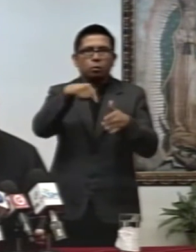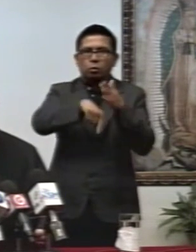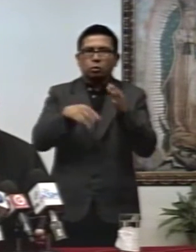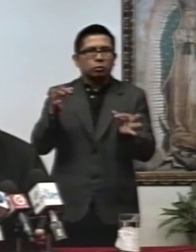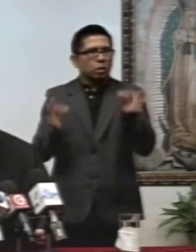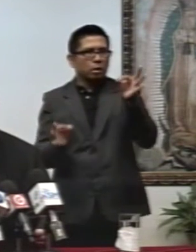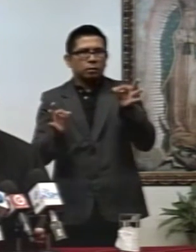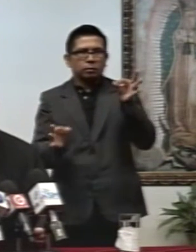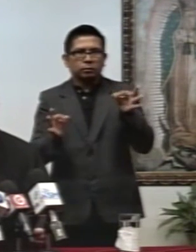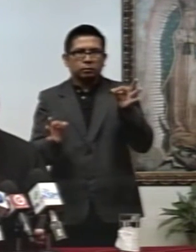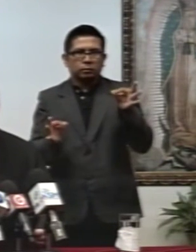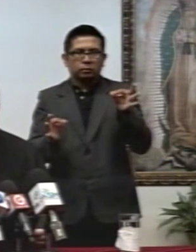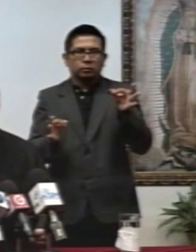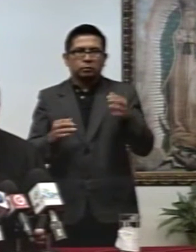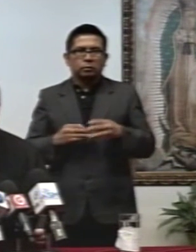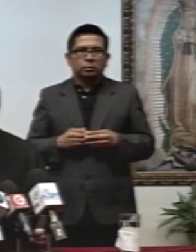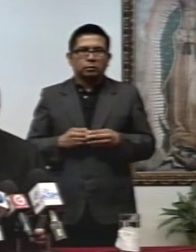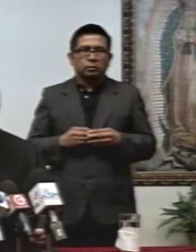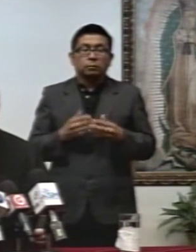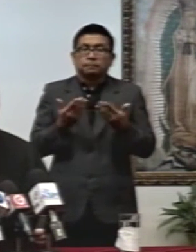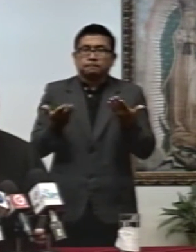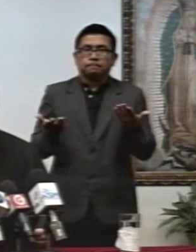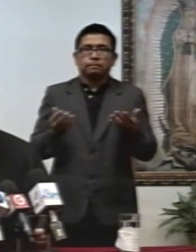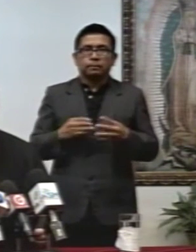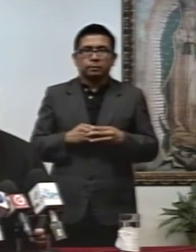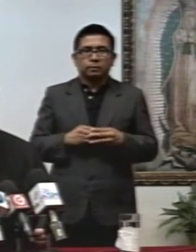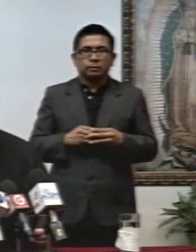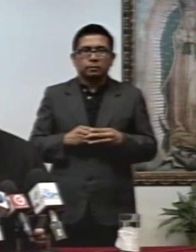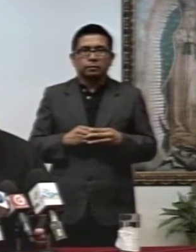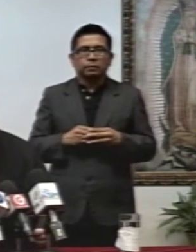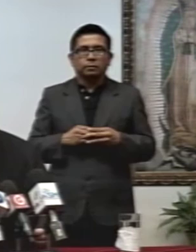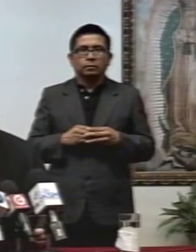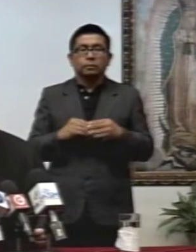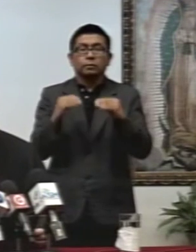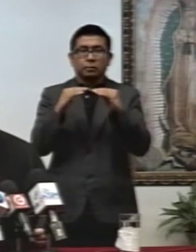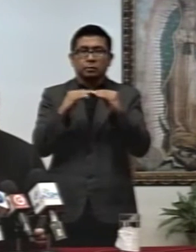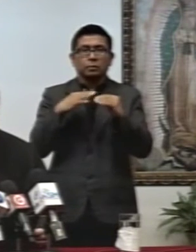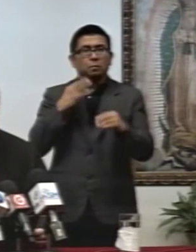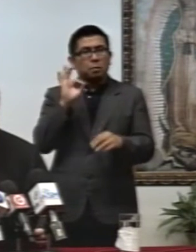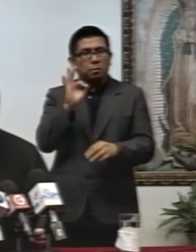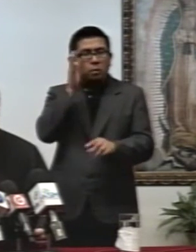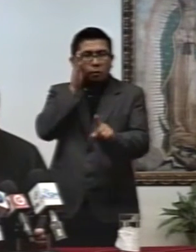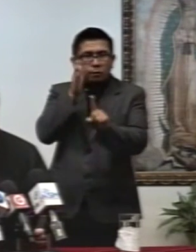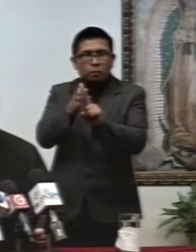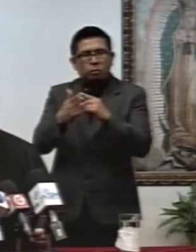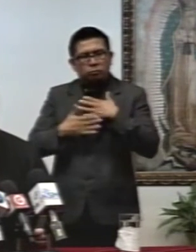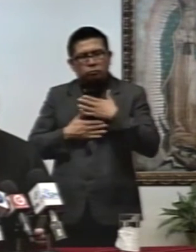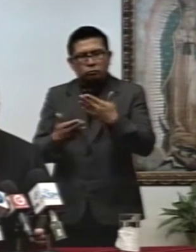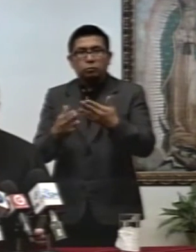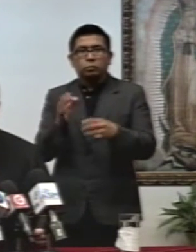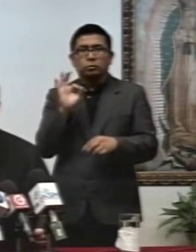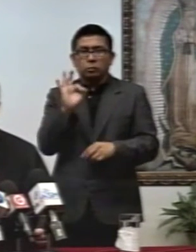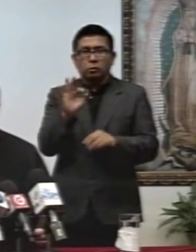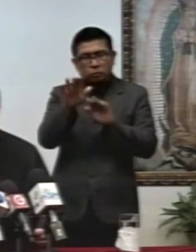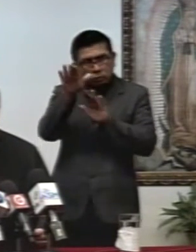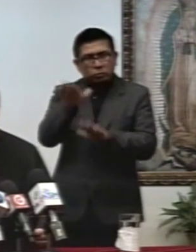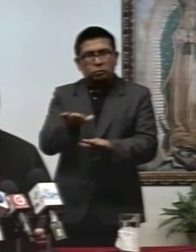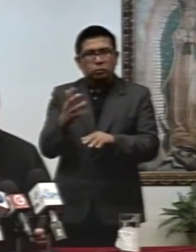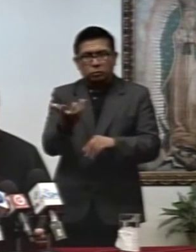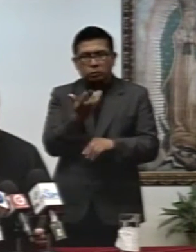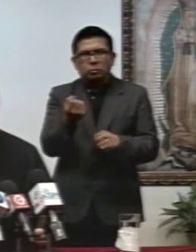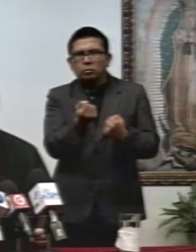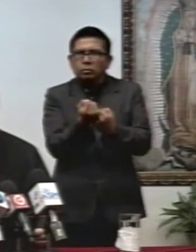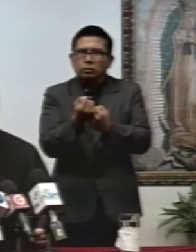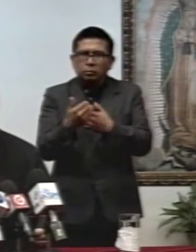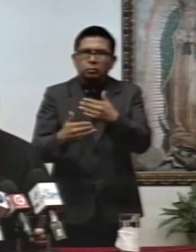injusto. Por el contrario, por humanidad, deben ser respetados y